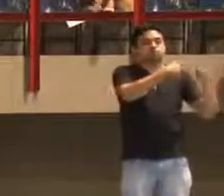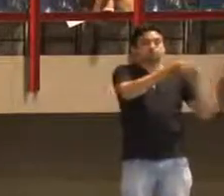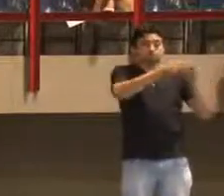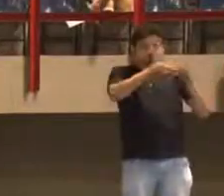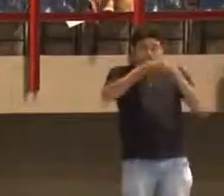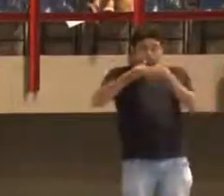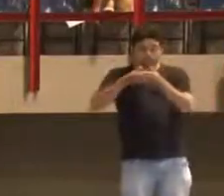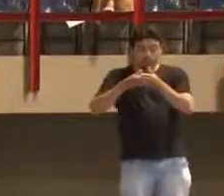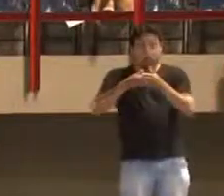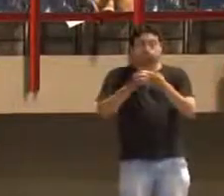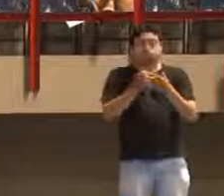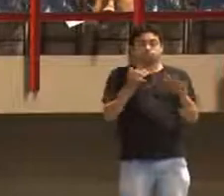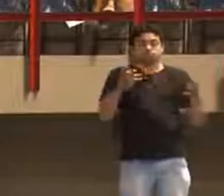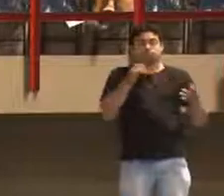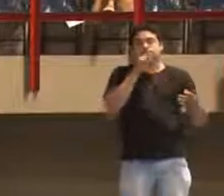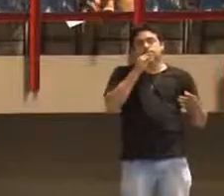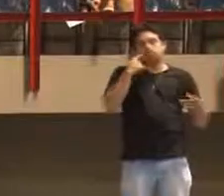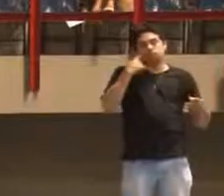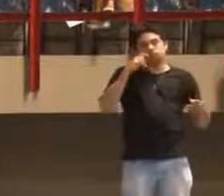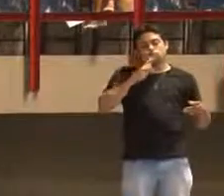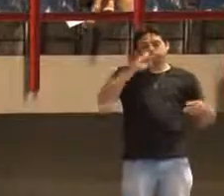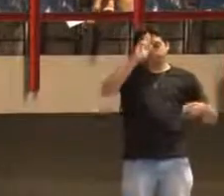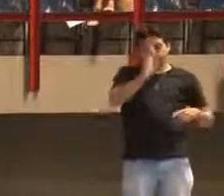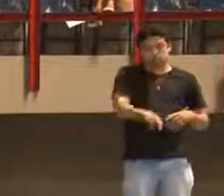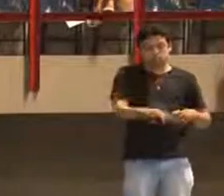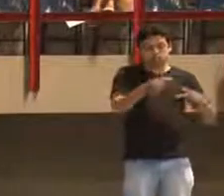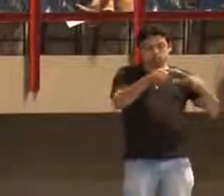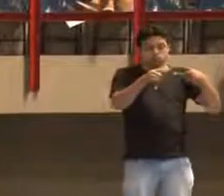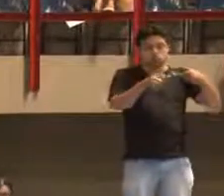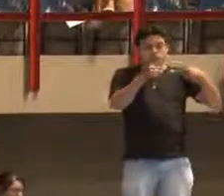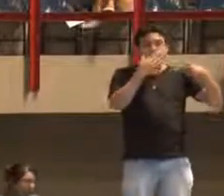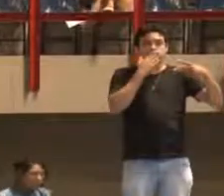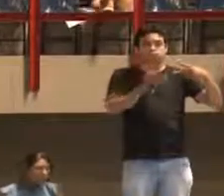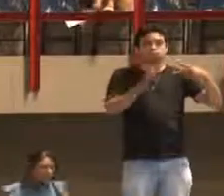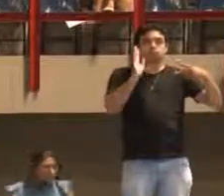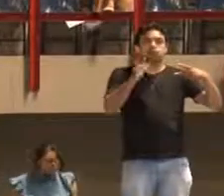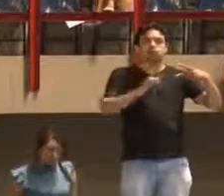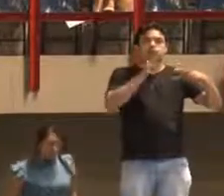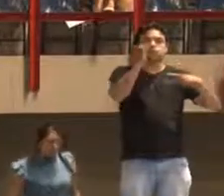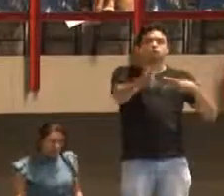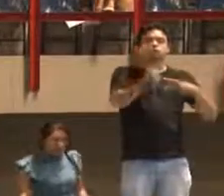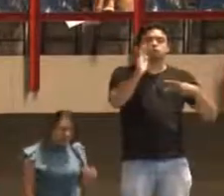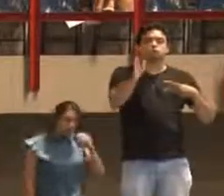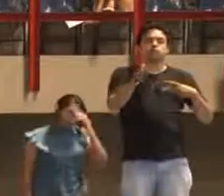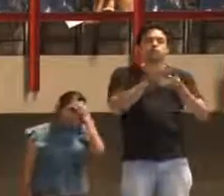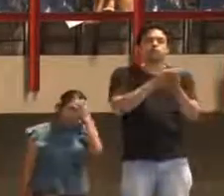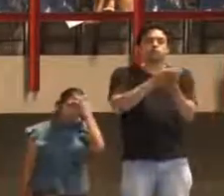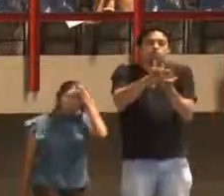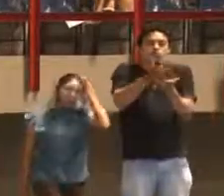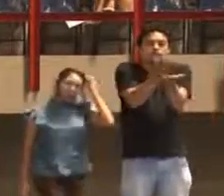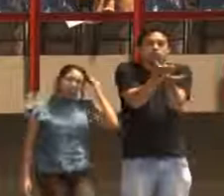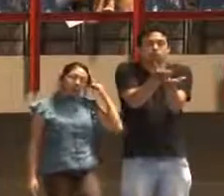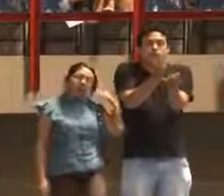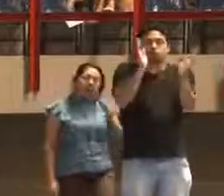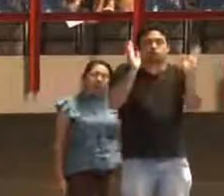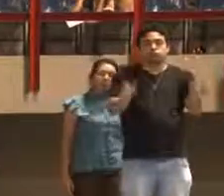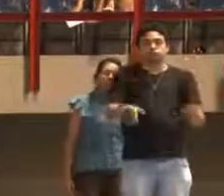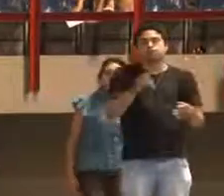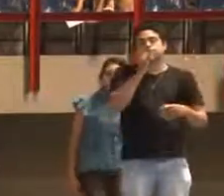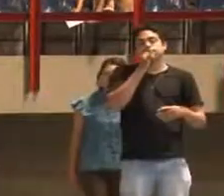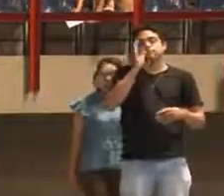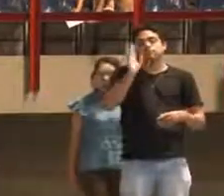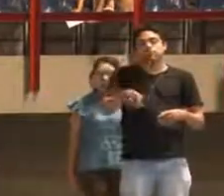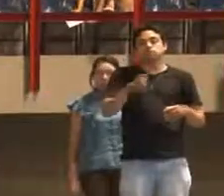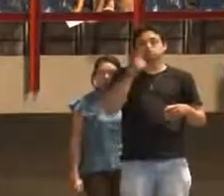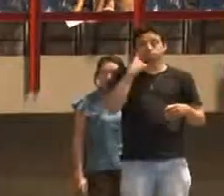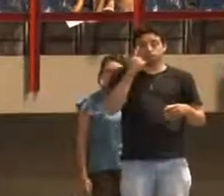O que é que a gente vai fazer? Eu vou resolver esse problema de 2 formas. O que é que eu disse para vocês no começo da aula de análise combinatória? Análise